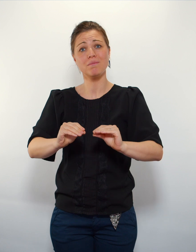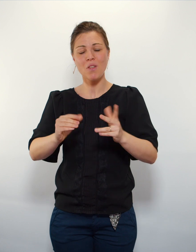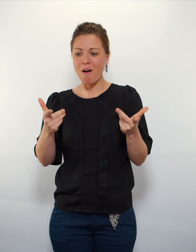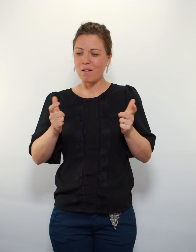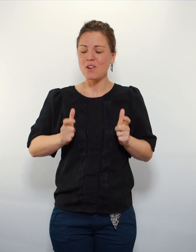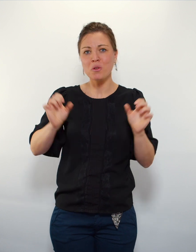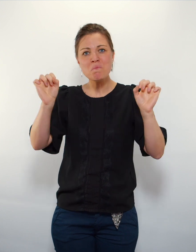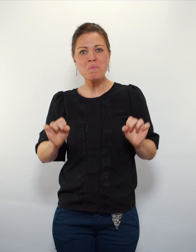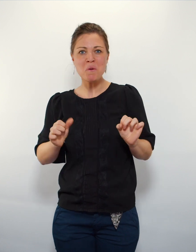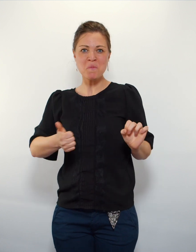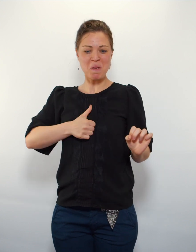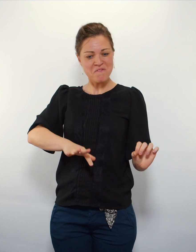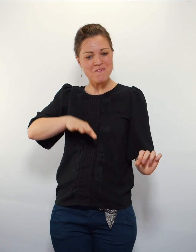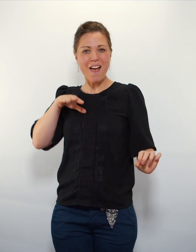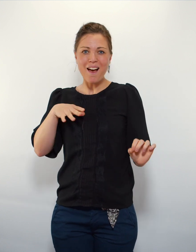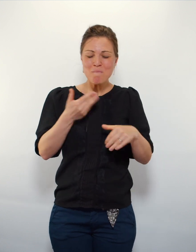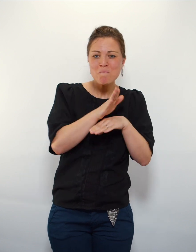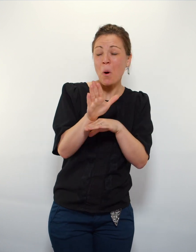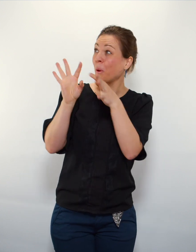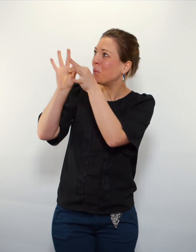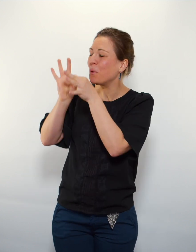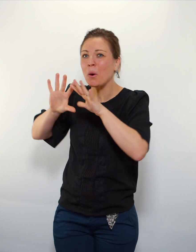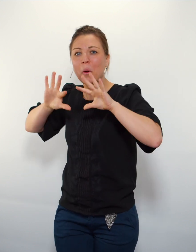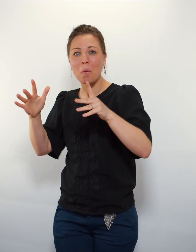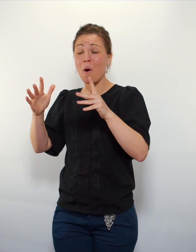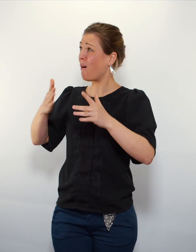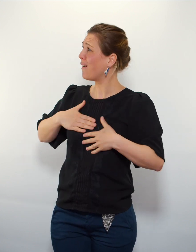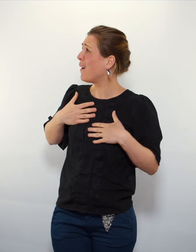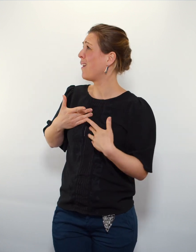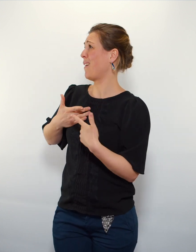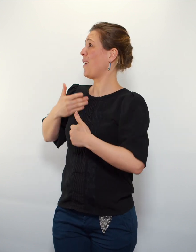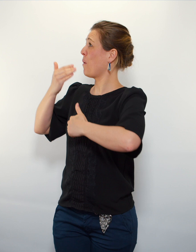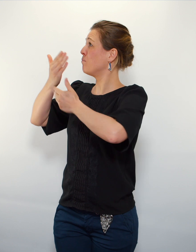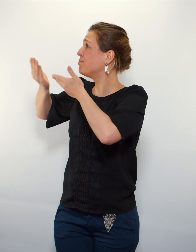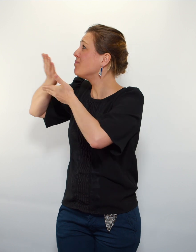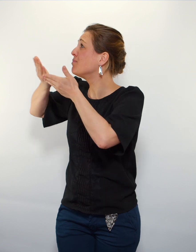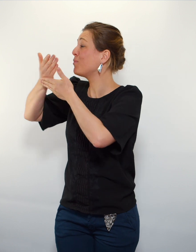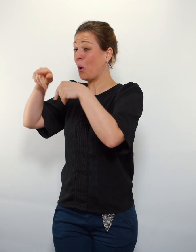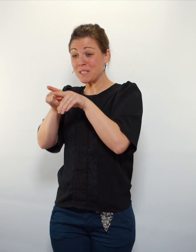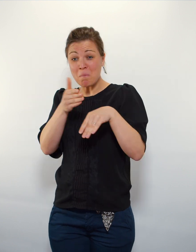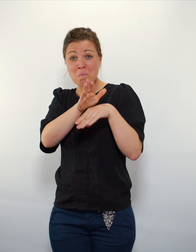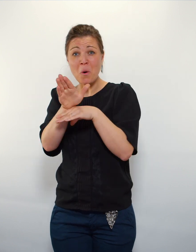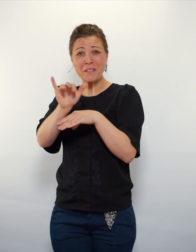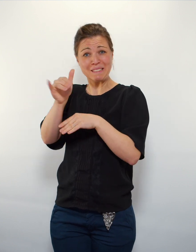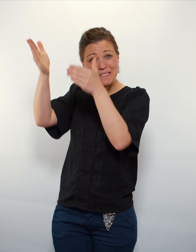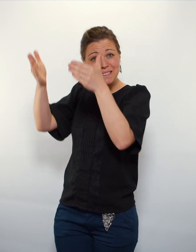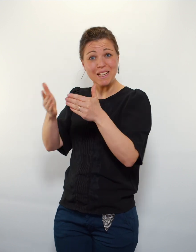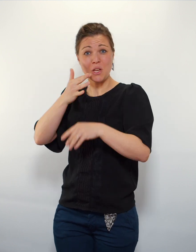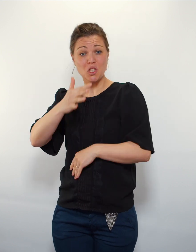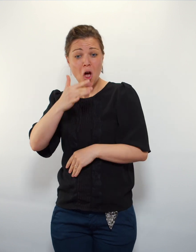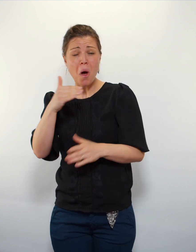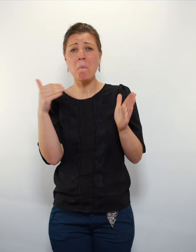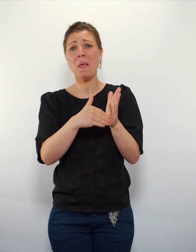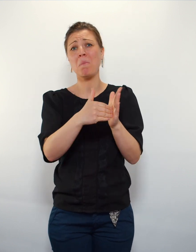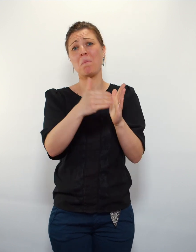parler de ma relation avec Dieu autour de moi. Comme dans ce rêve, j'ai la joie de lui parler, de parler de lui par le chant, de voir des milliers de gens rencontrer Dieu